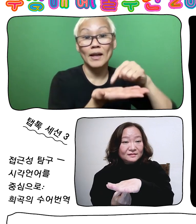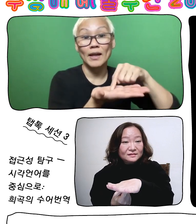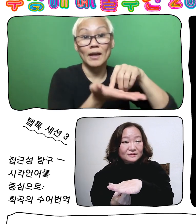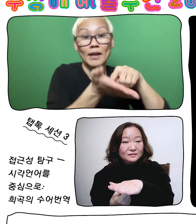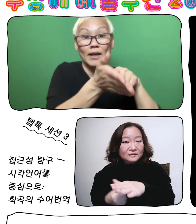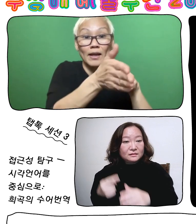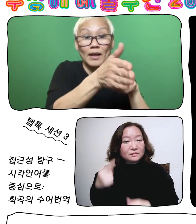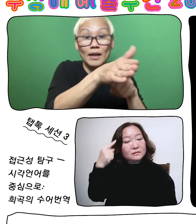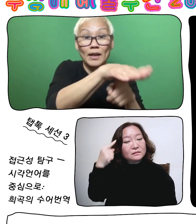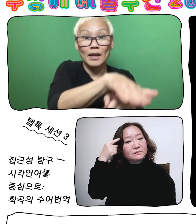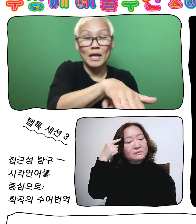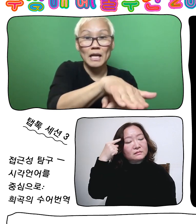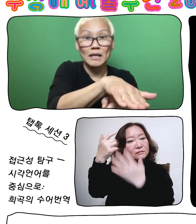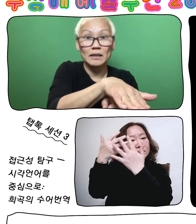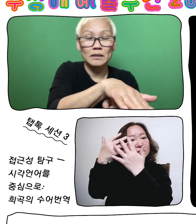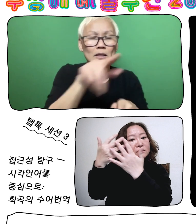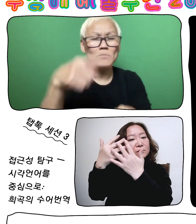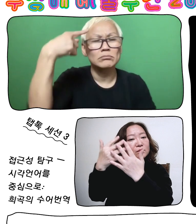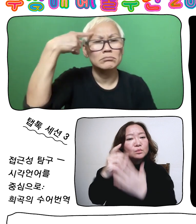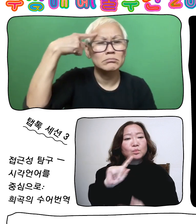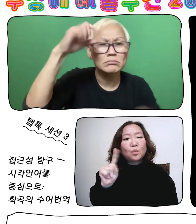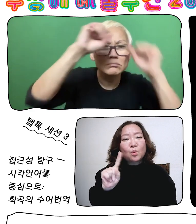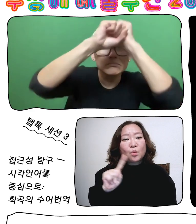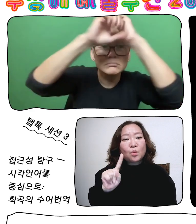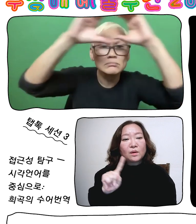상상해 보세요.